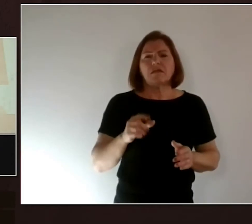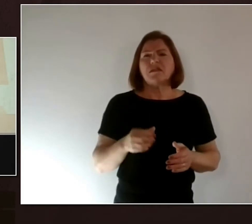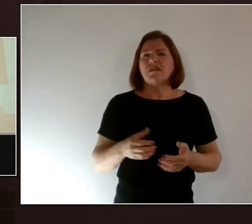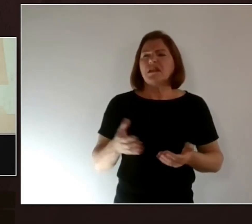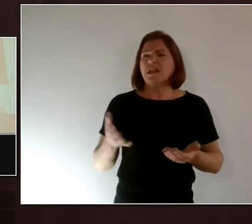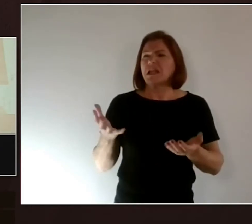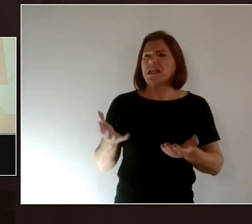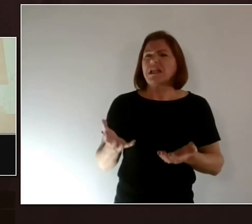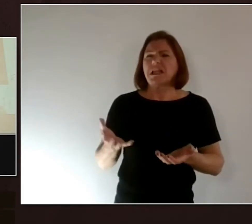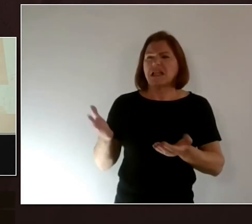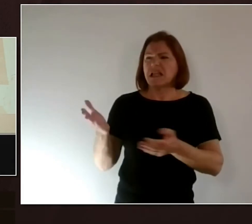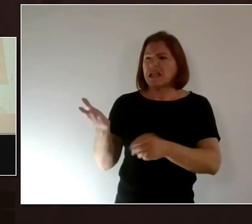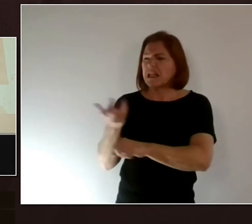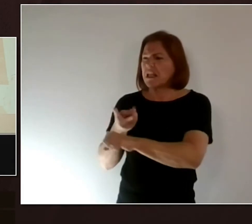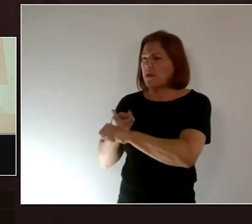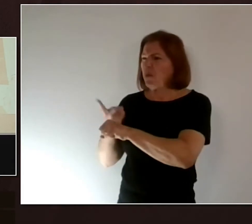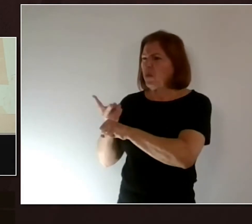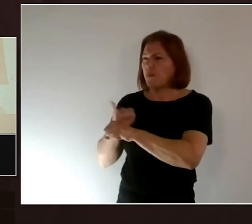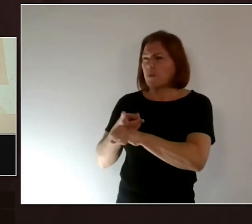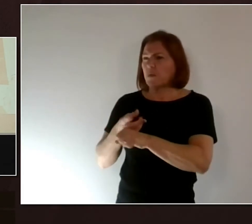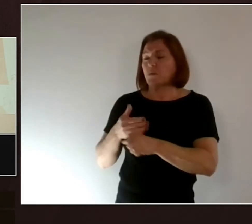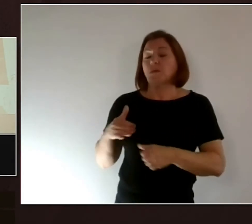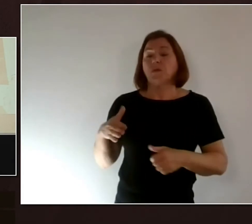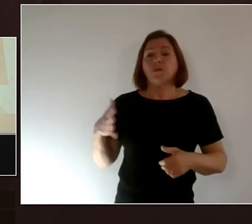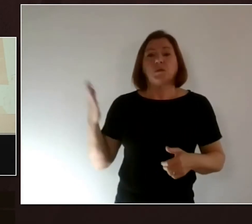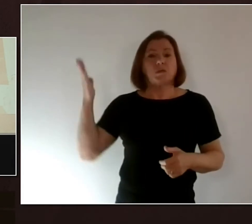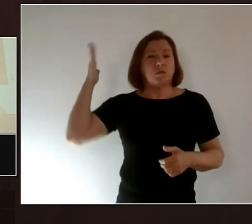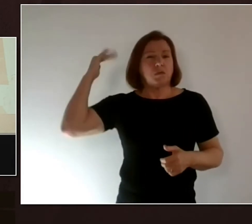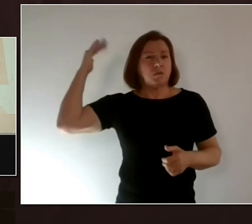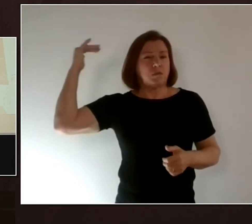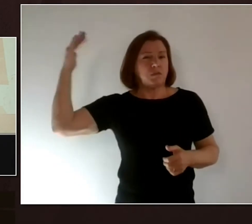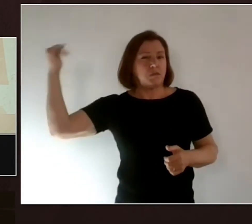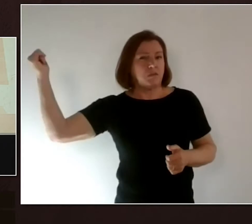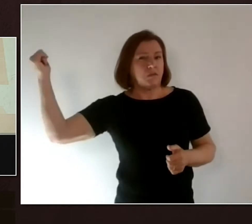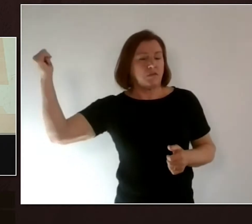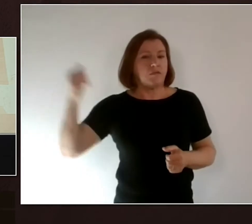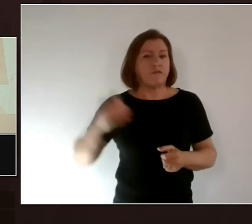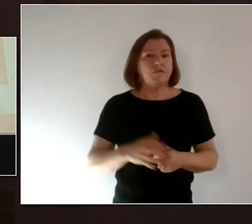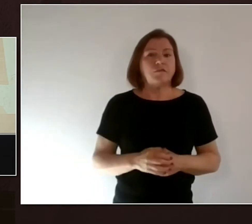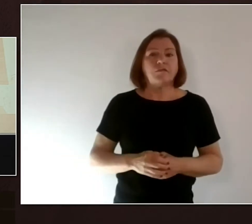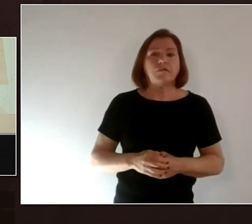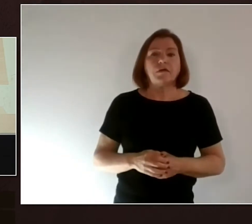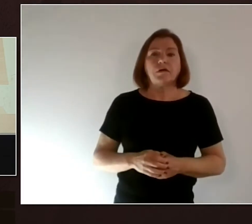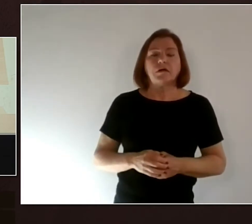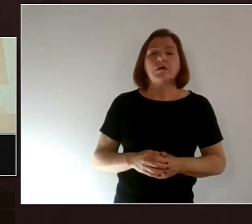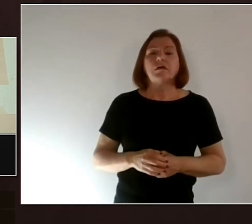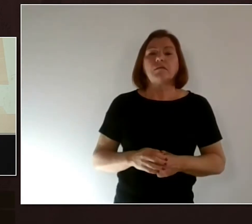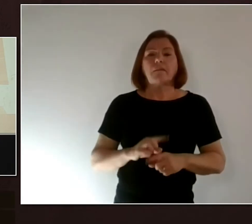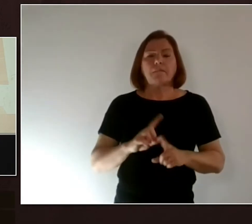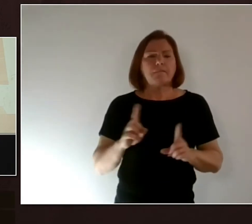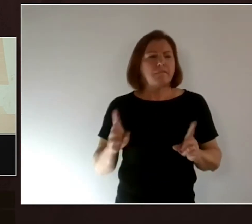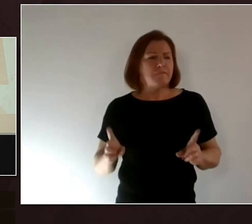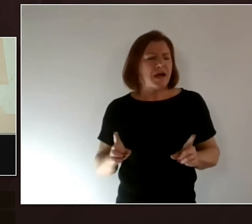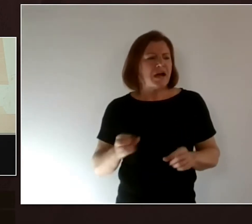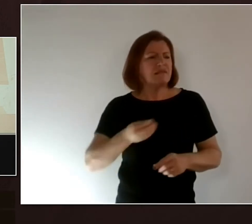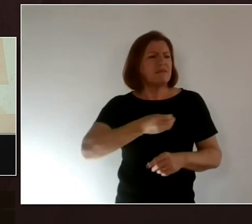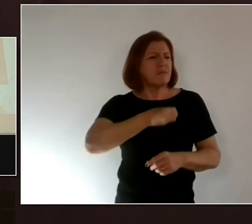que também nos esforçamos, quer presentes, quer ausentes, para lhes sermos agradáveis. Irmãos,